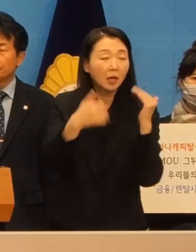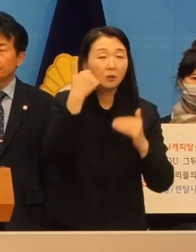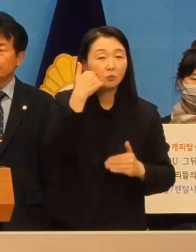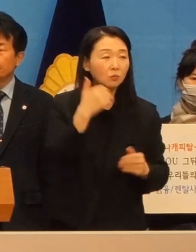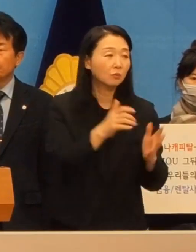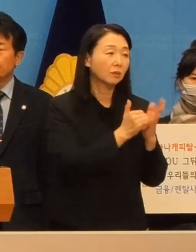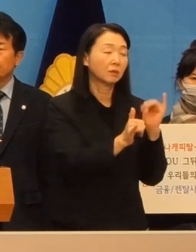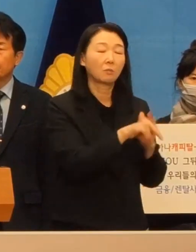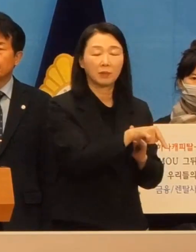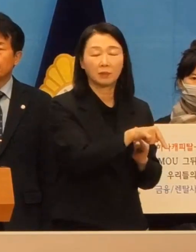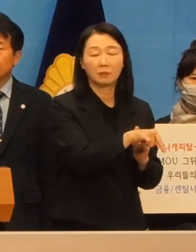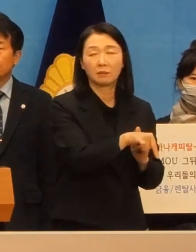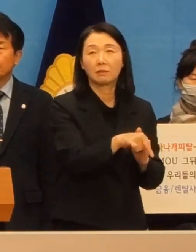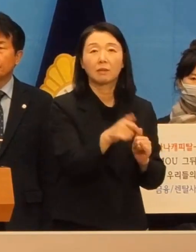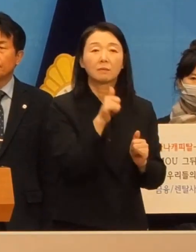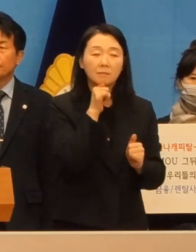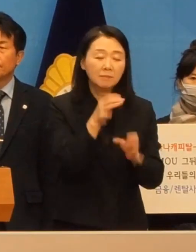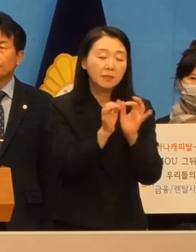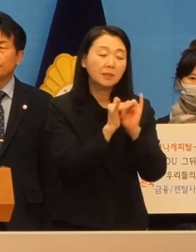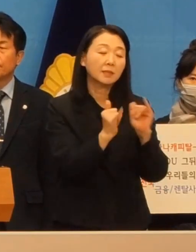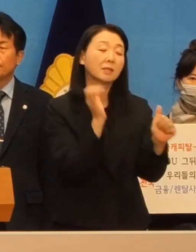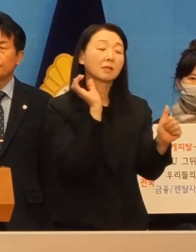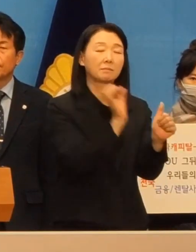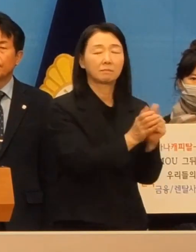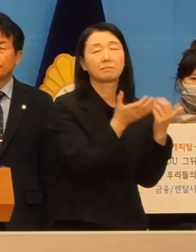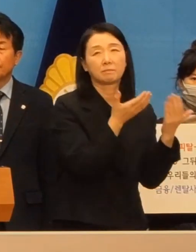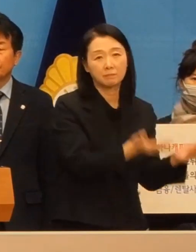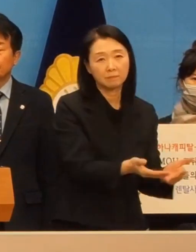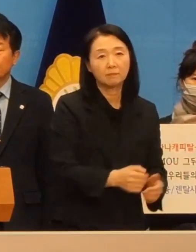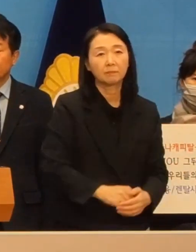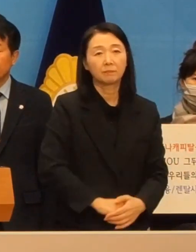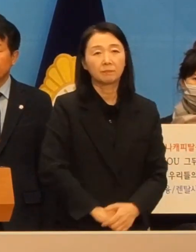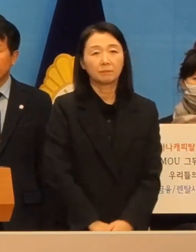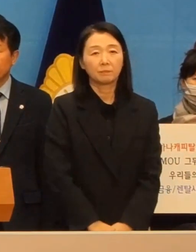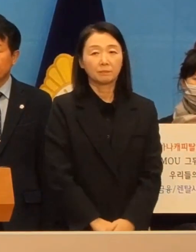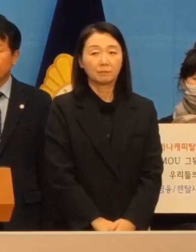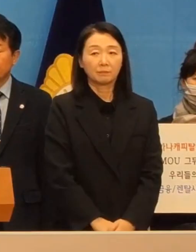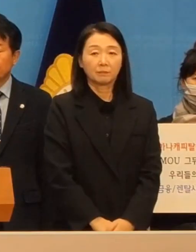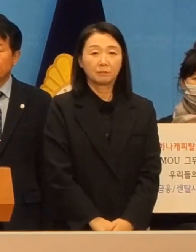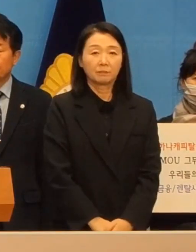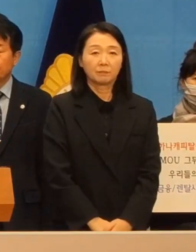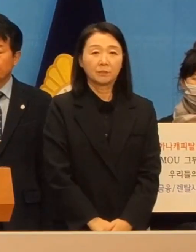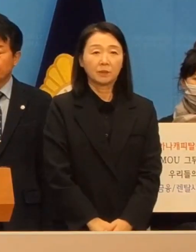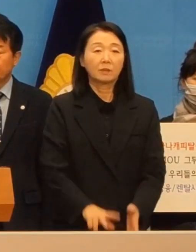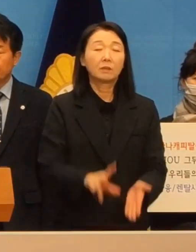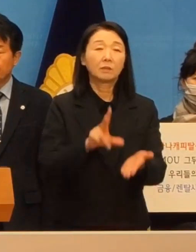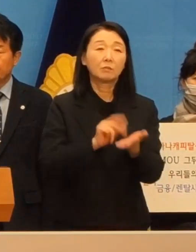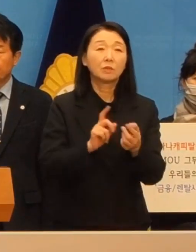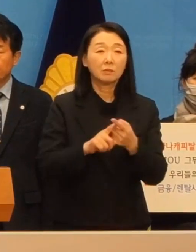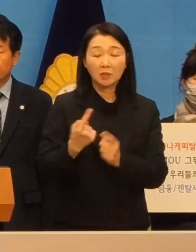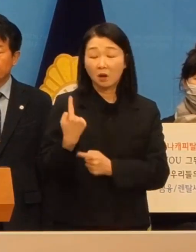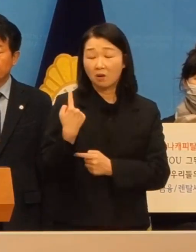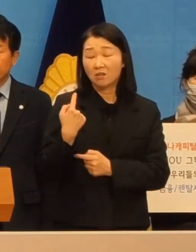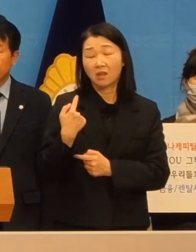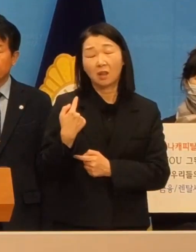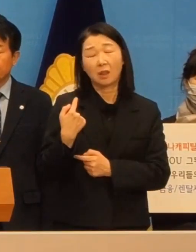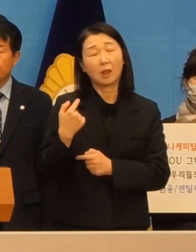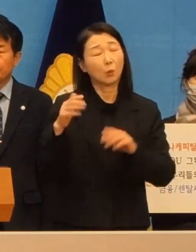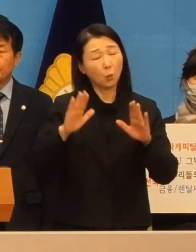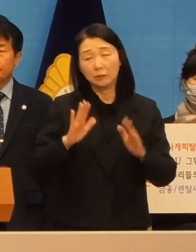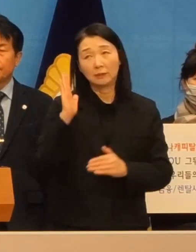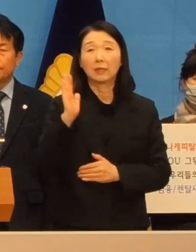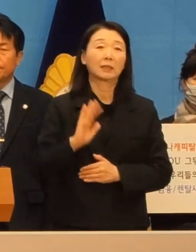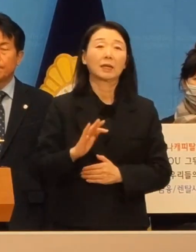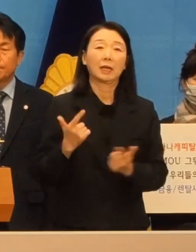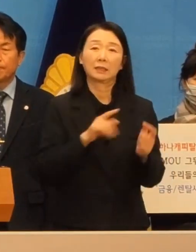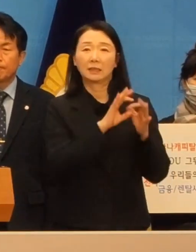고스란히 서민과 소상공인에게 피눈물로 전가되었습니다. 이 문제는 어제 오늘 일이 아닙니다.